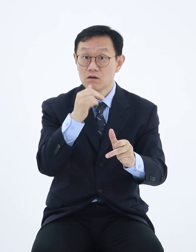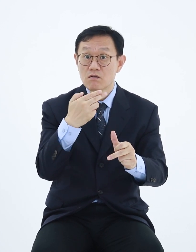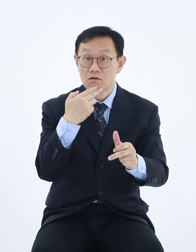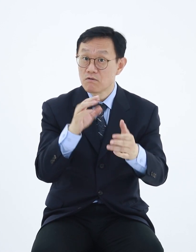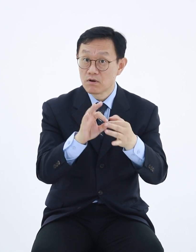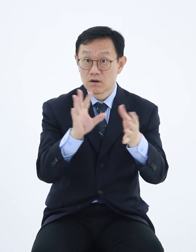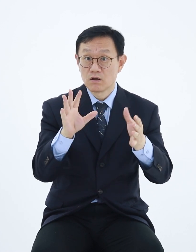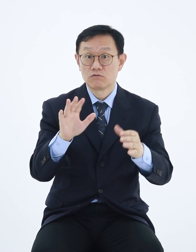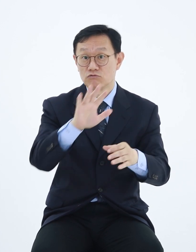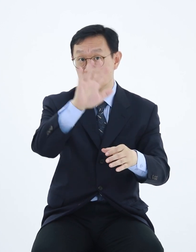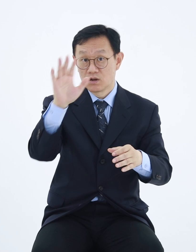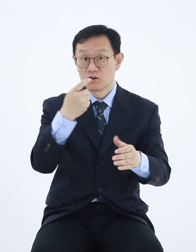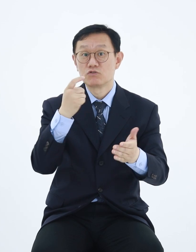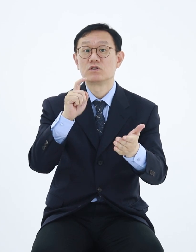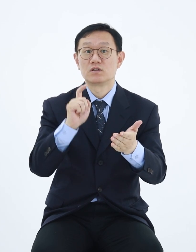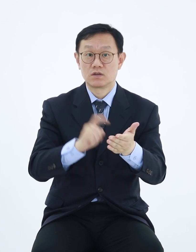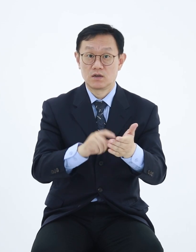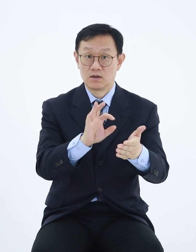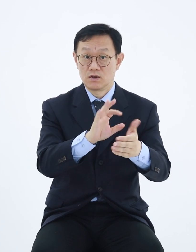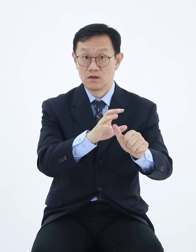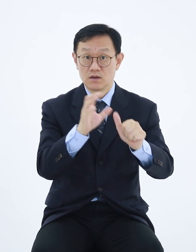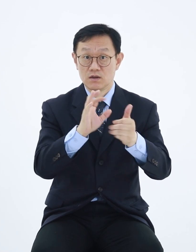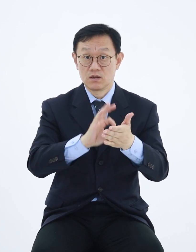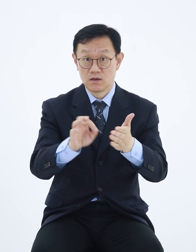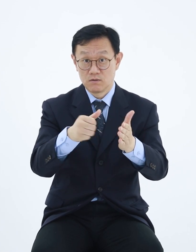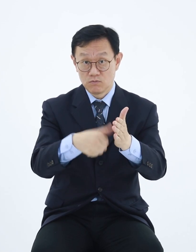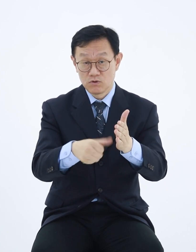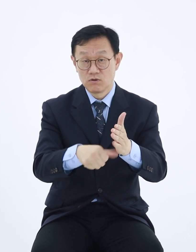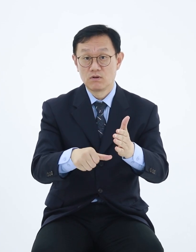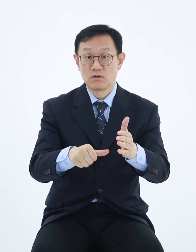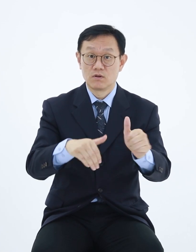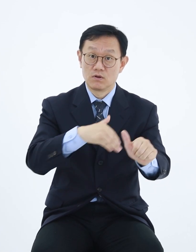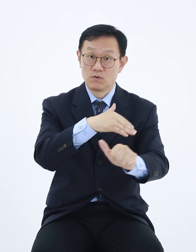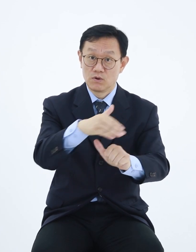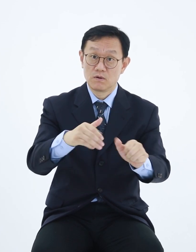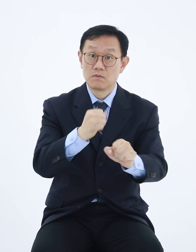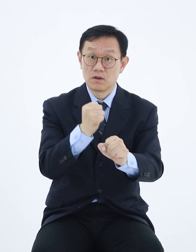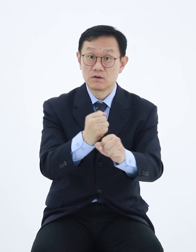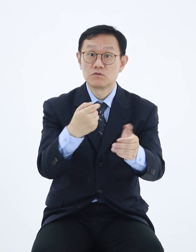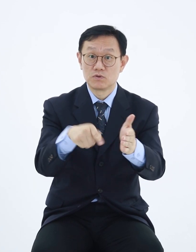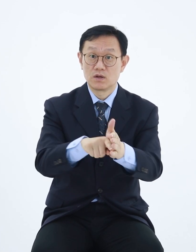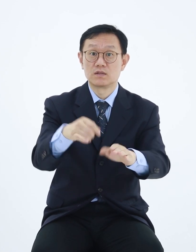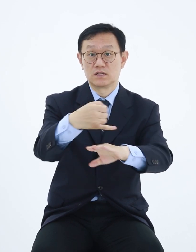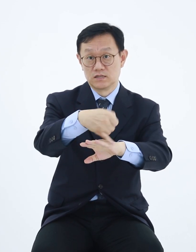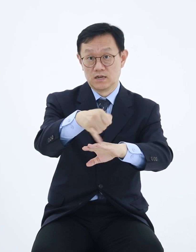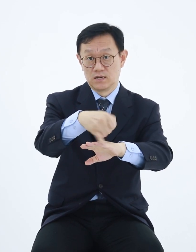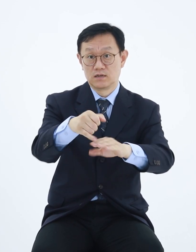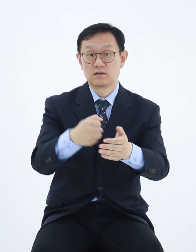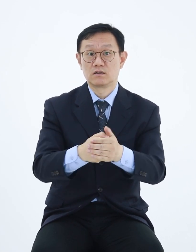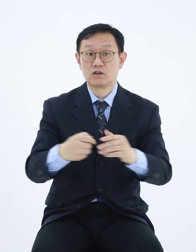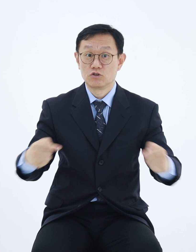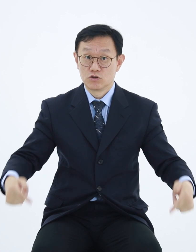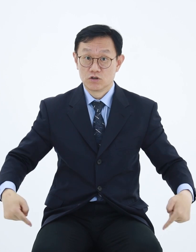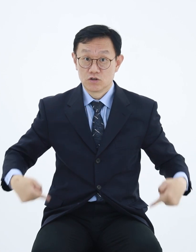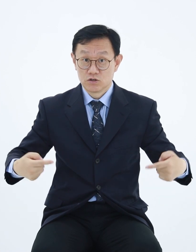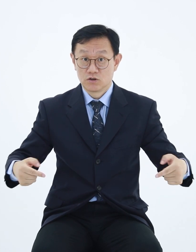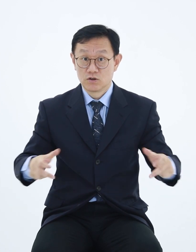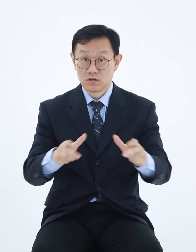상관없이 누구나 손쉽게 쓸 수 있는 제품 및 사용 환경을 만드는 디자인을 말한다. 휠체어 이용자도 편하게 오르내릴 수